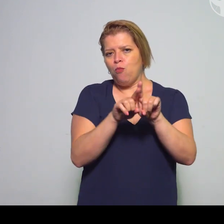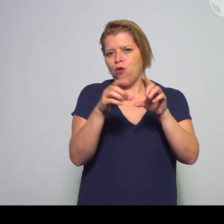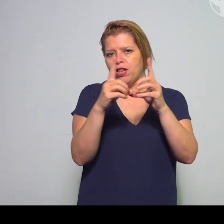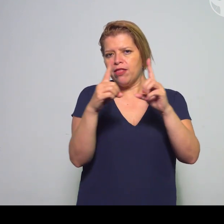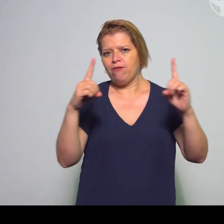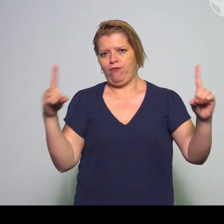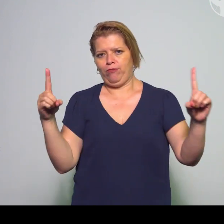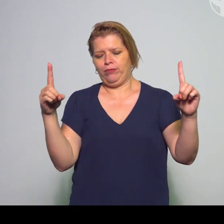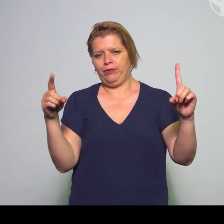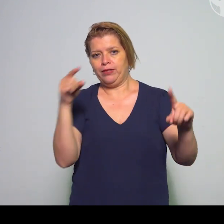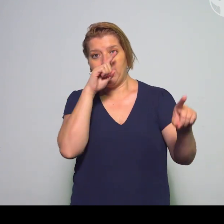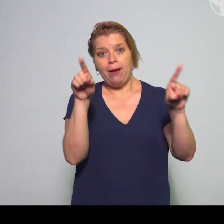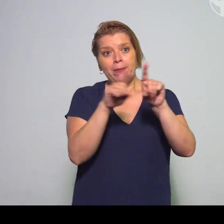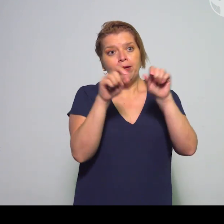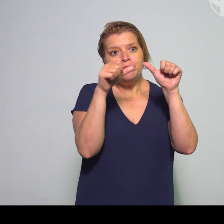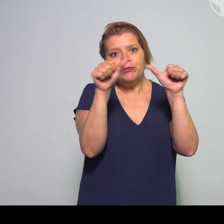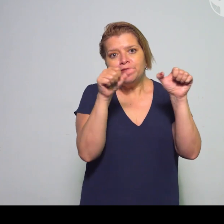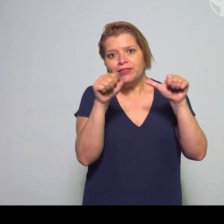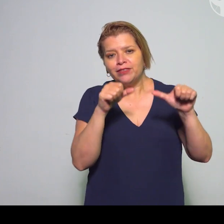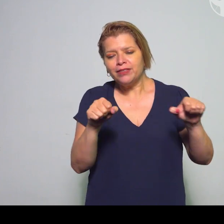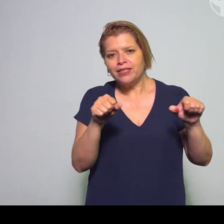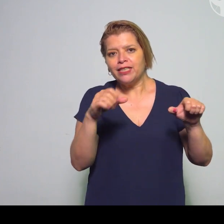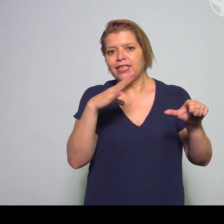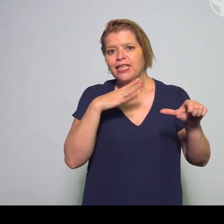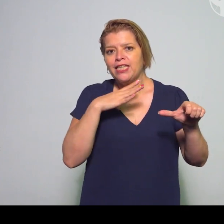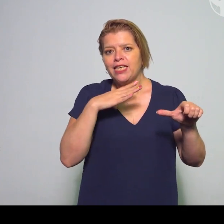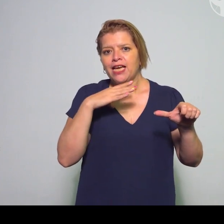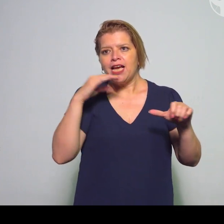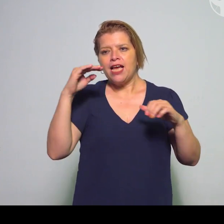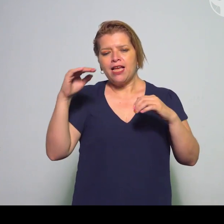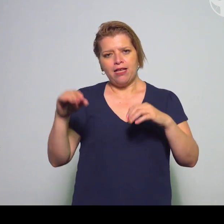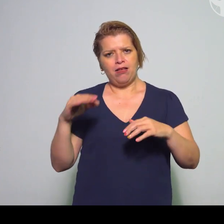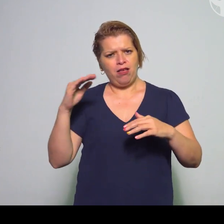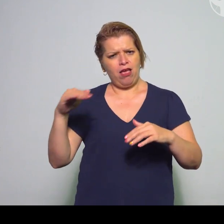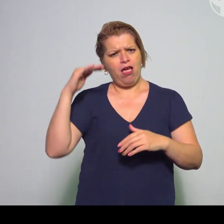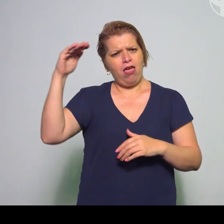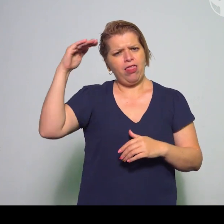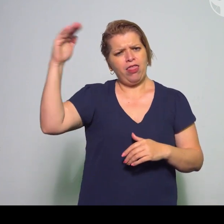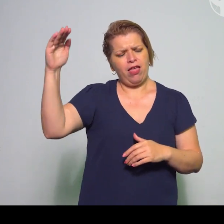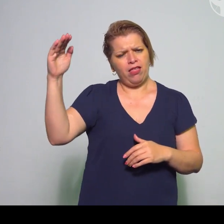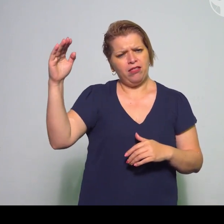Otra cosa que vamos a analizar es que ambos eran de edad avanzada, entonces